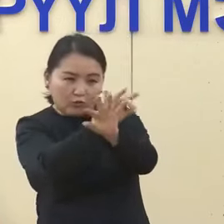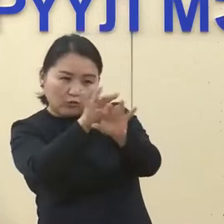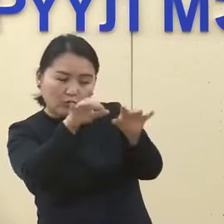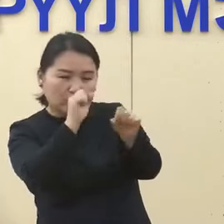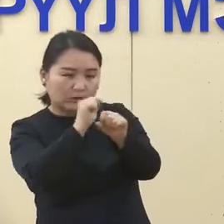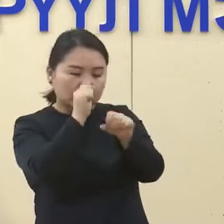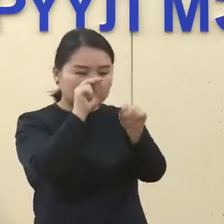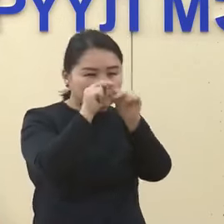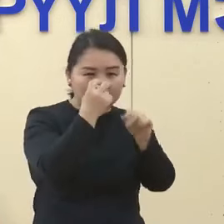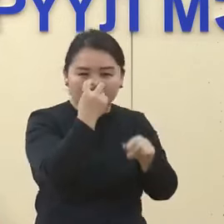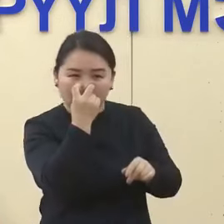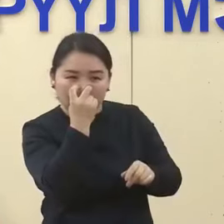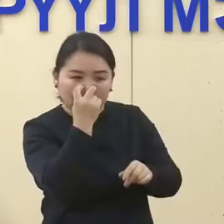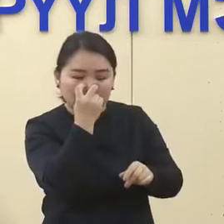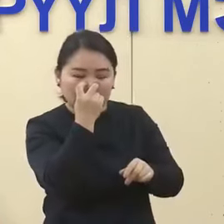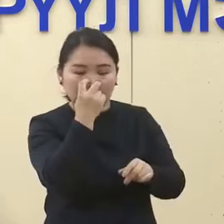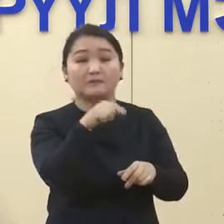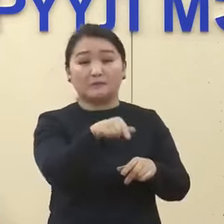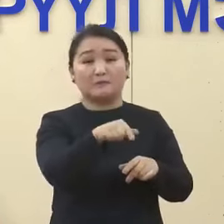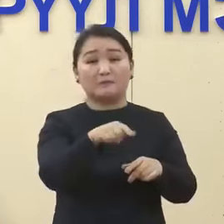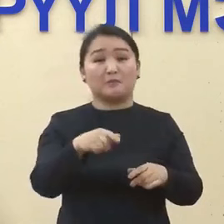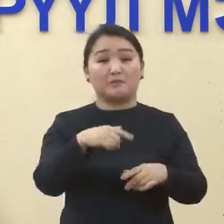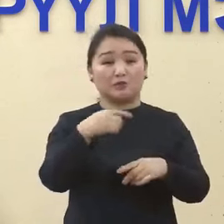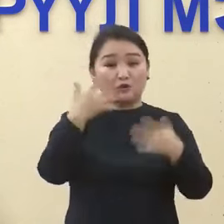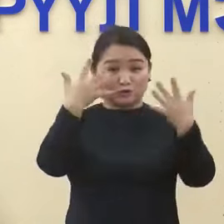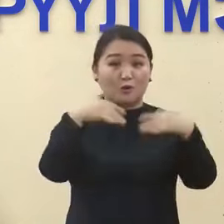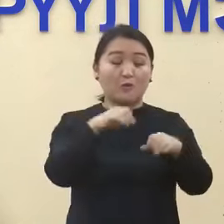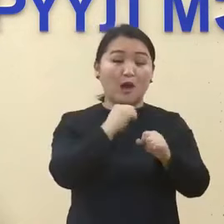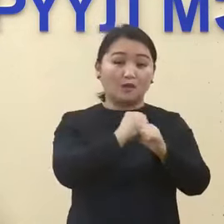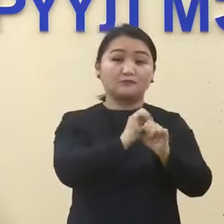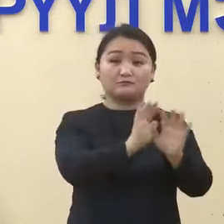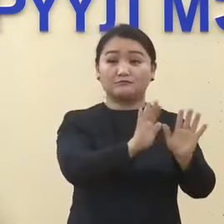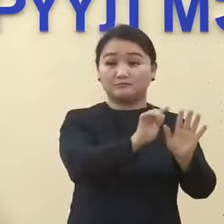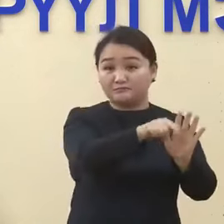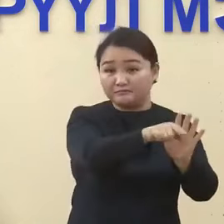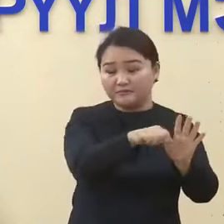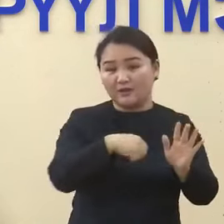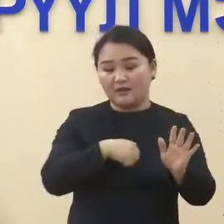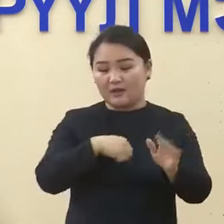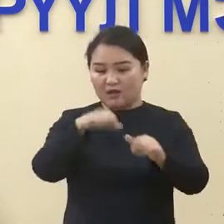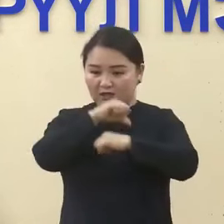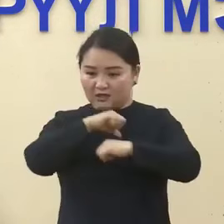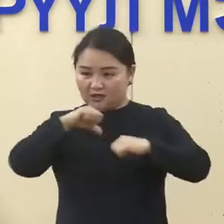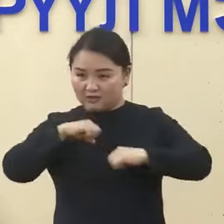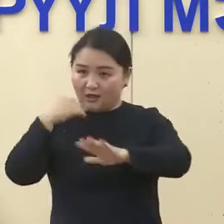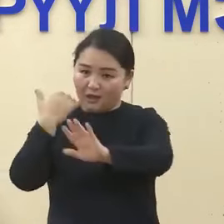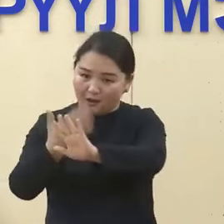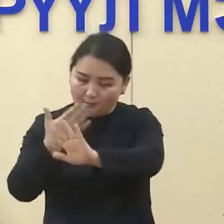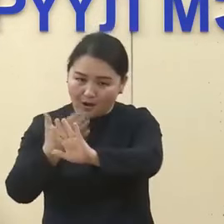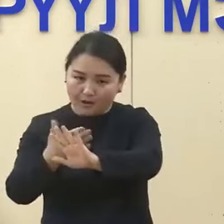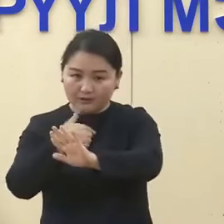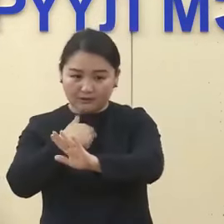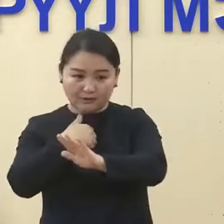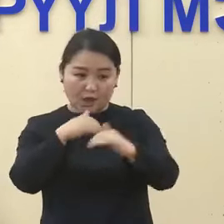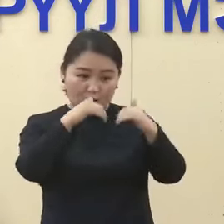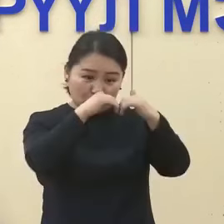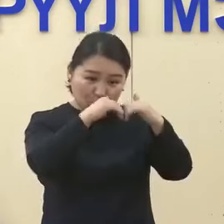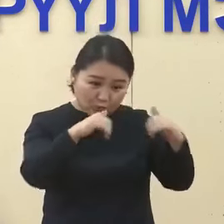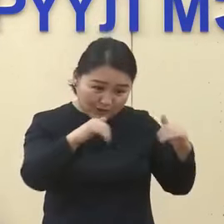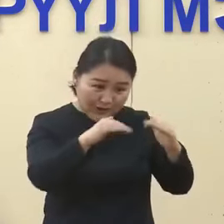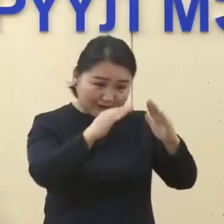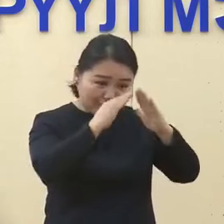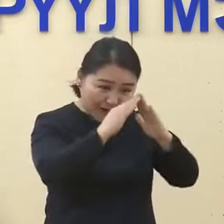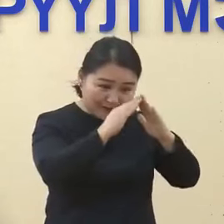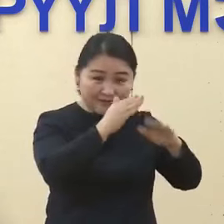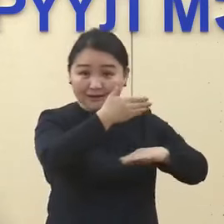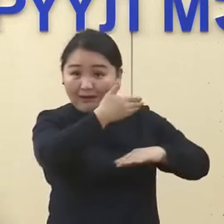ажиллагааг зохион байгуулж байгаа. Тэрний одоо нэг нь бол бас одоо ард иргэдэд хамгаалах тухайн хүмүүсийг бол бас гадагшаа